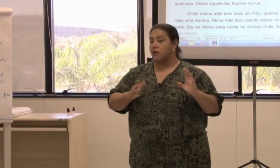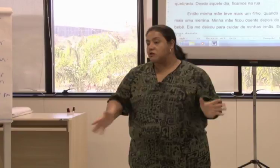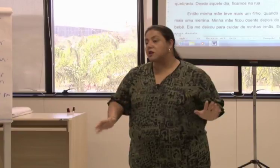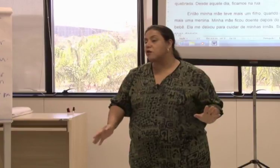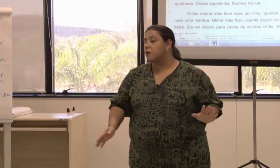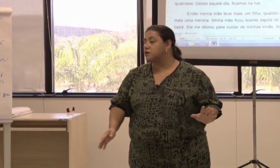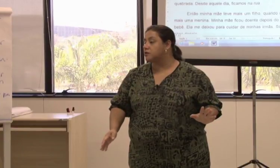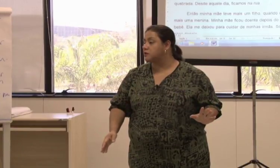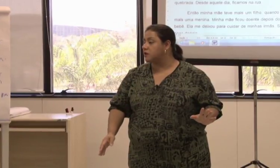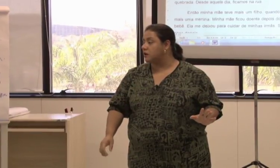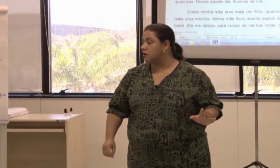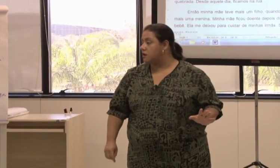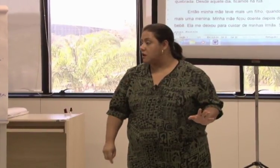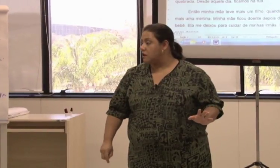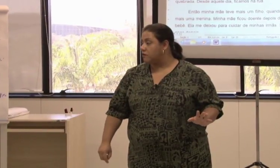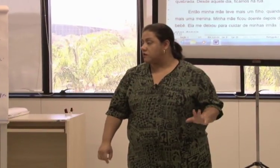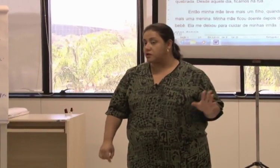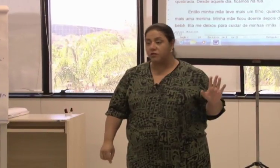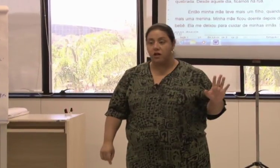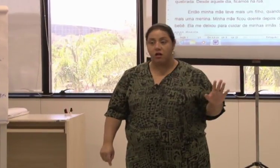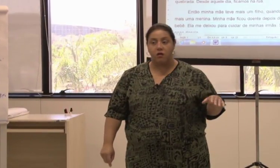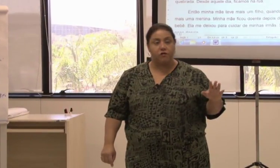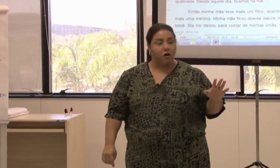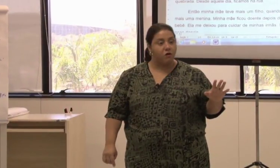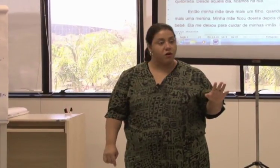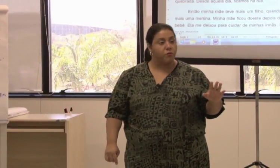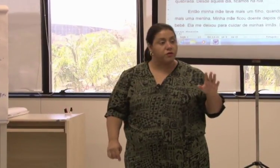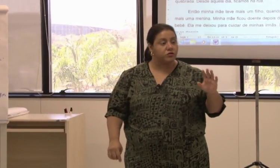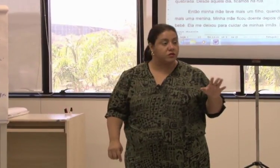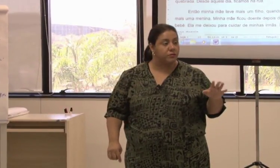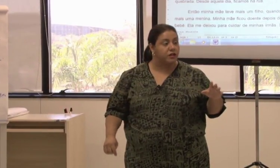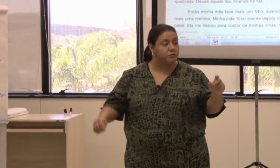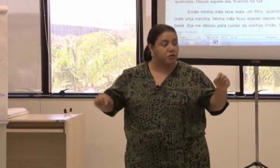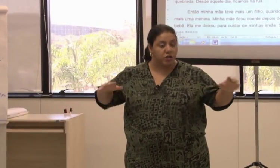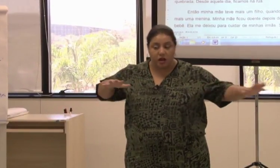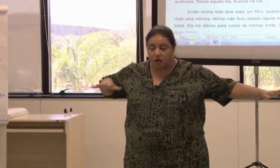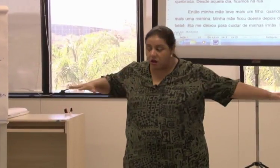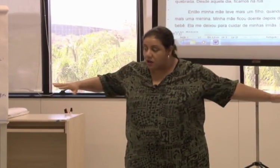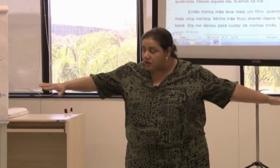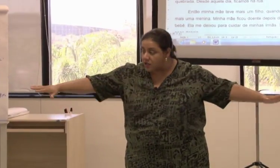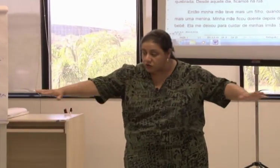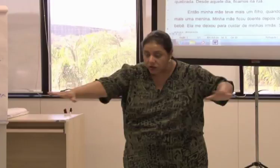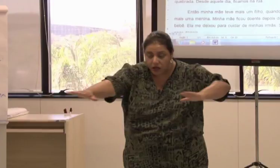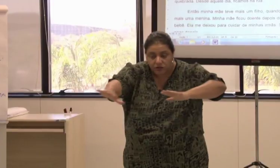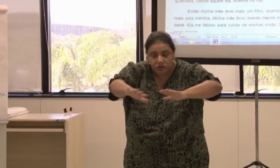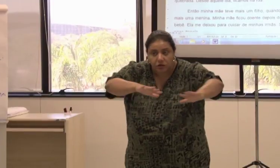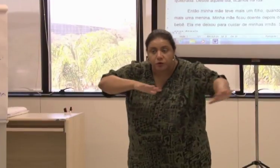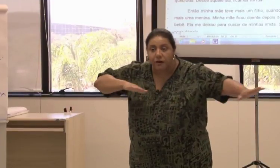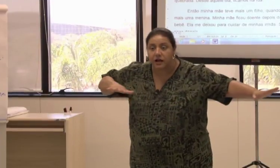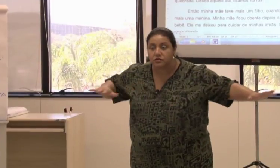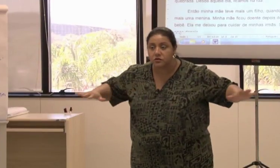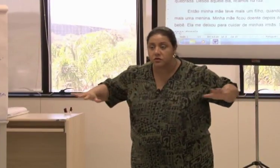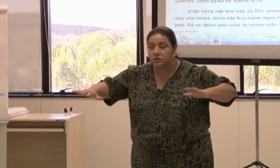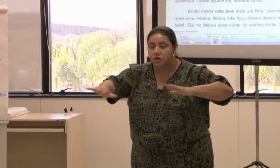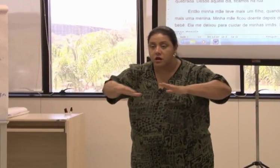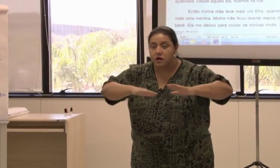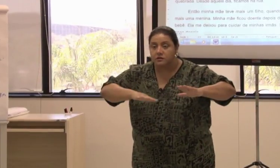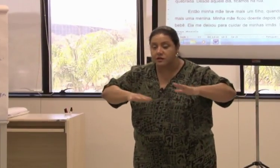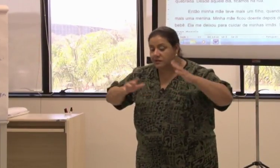Isso aqui não pode acontecer. Vocês tiveram aula com foco com a Lu para justamente mexer nisso aqui que se chama espaço. Vocês têm